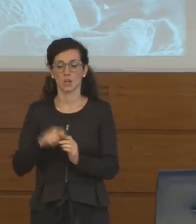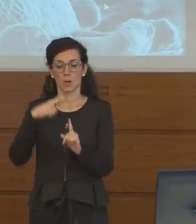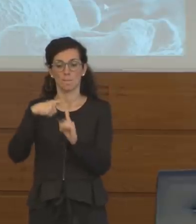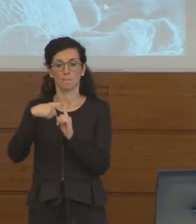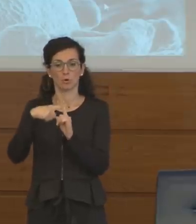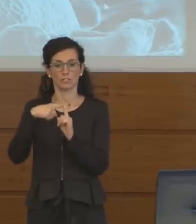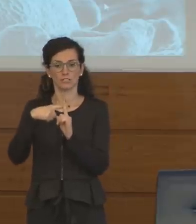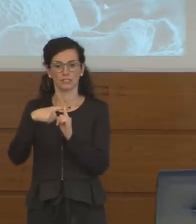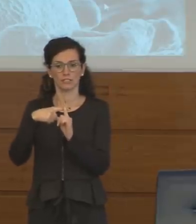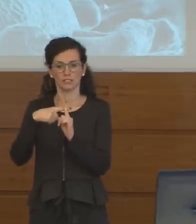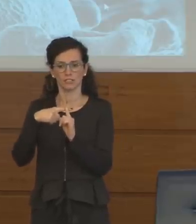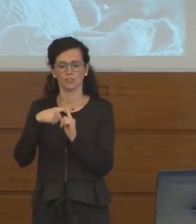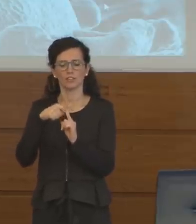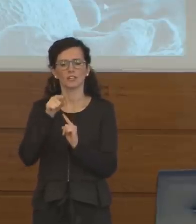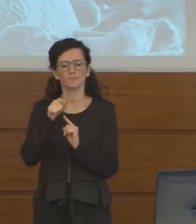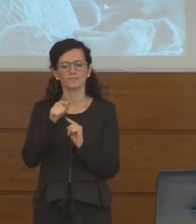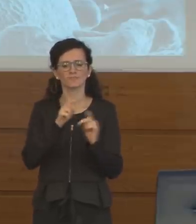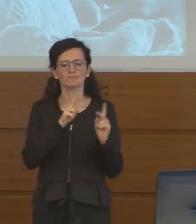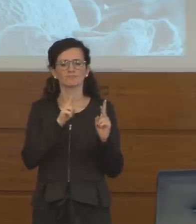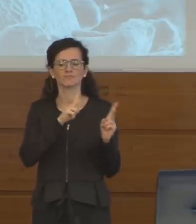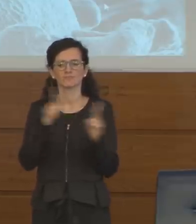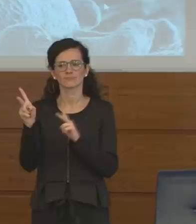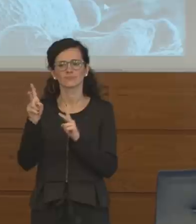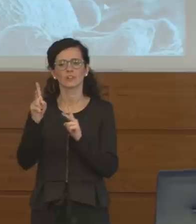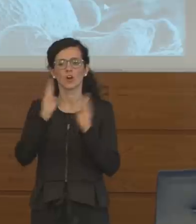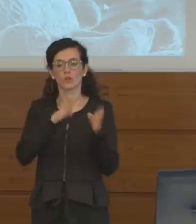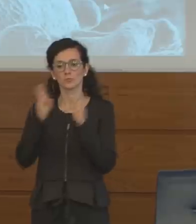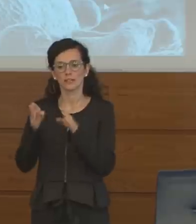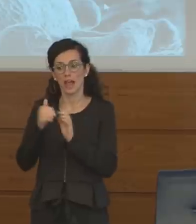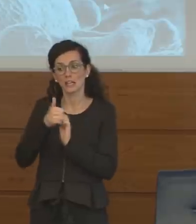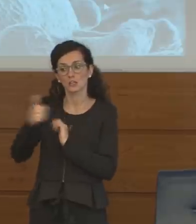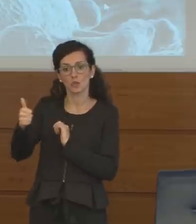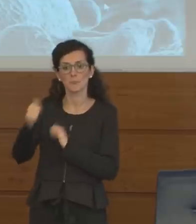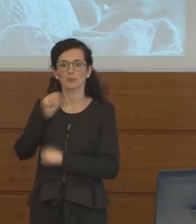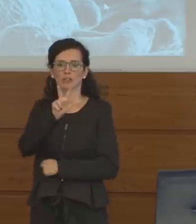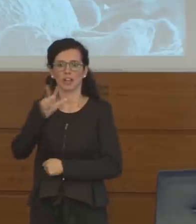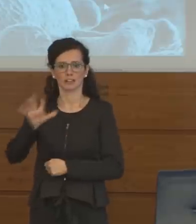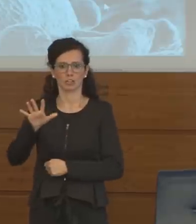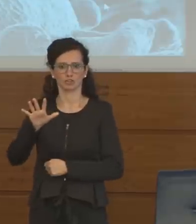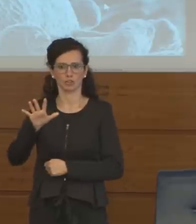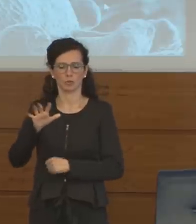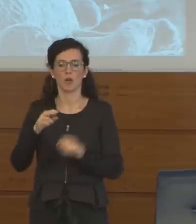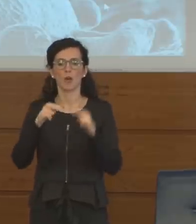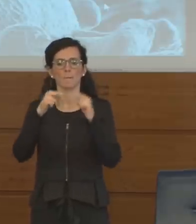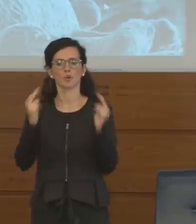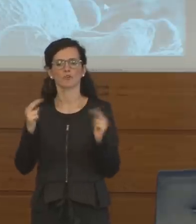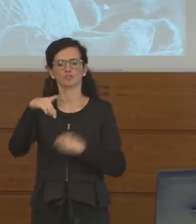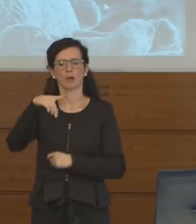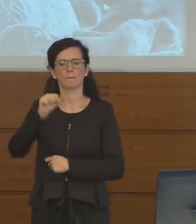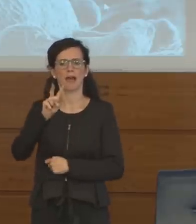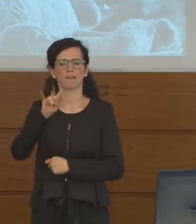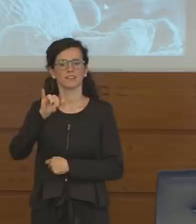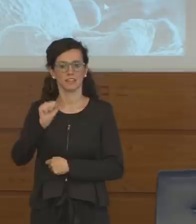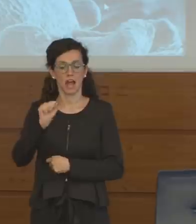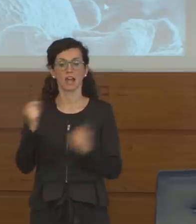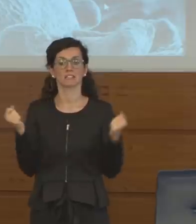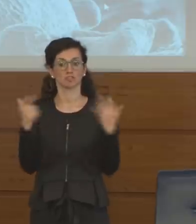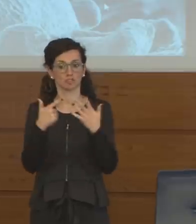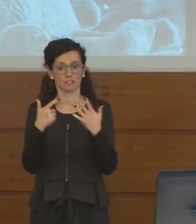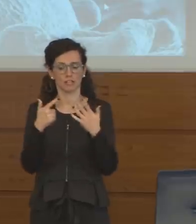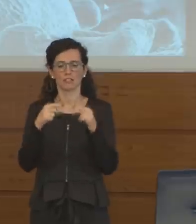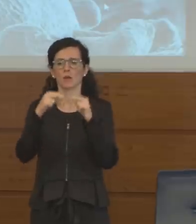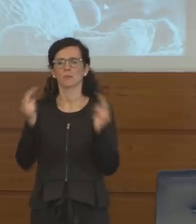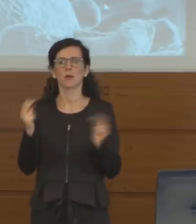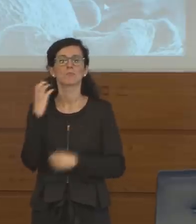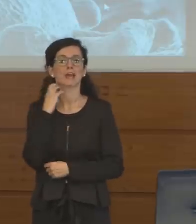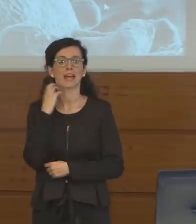positivi in fase di ospedalizzazione e isolamento 35, la provincia di Pavia 17, la provincia